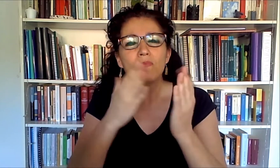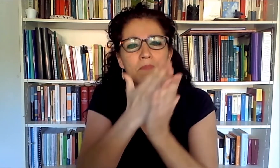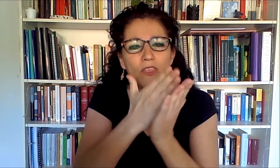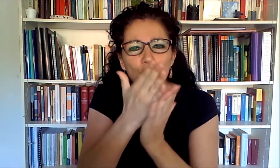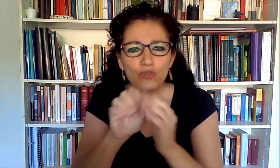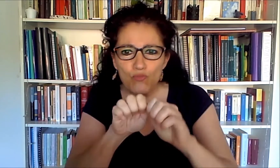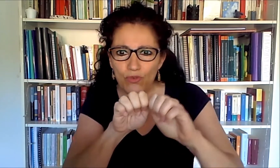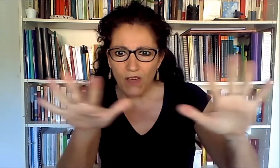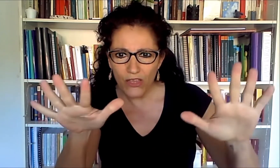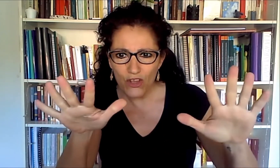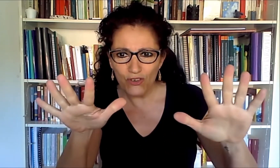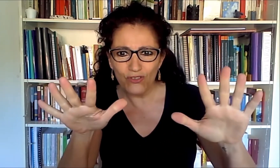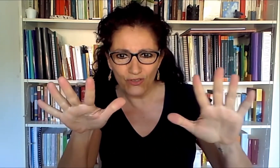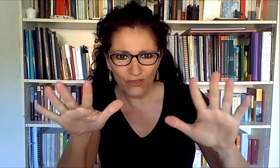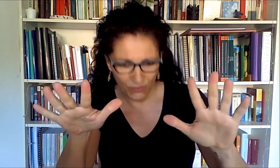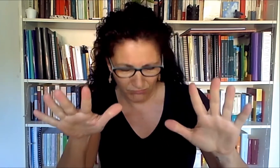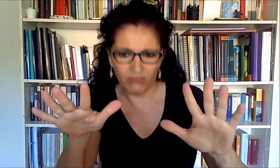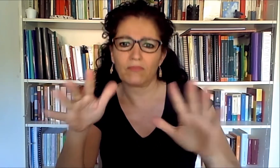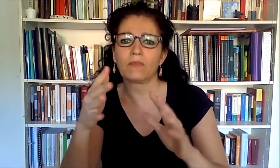6. Producción artística y literaria.